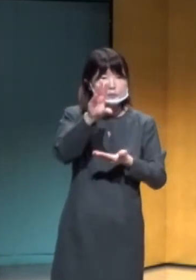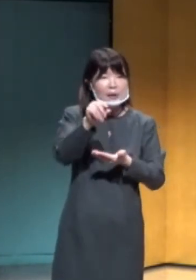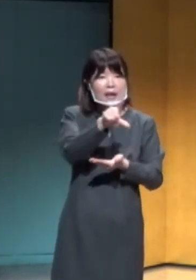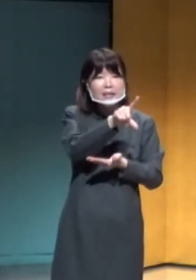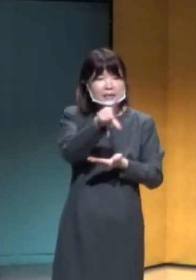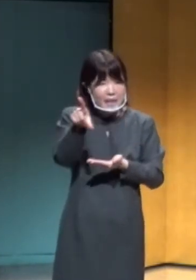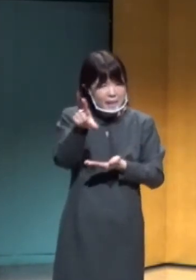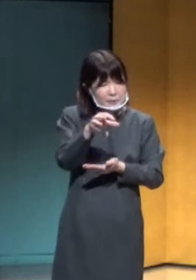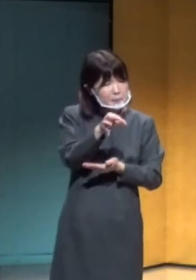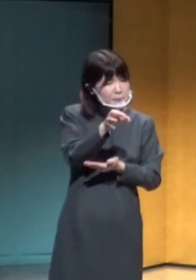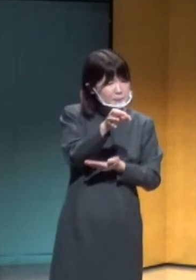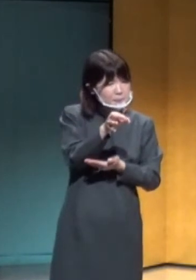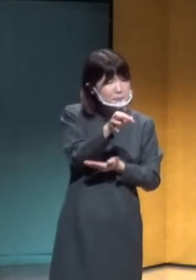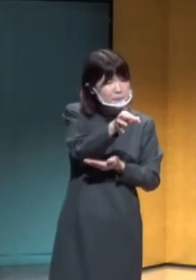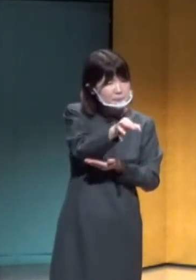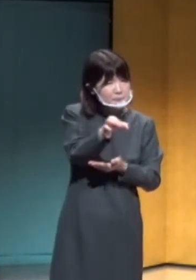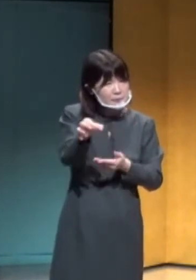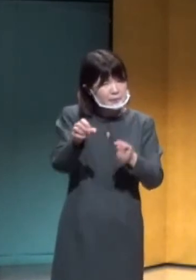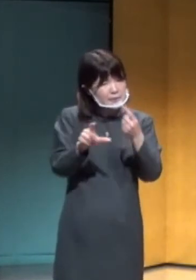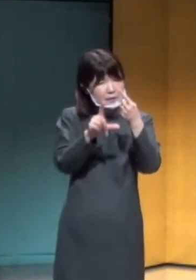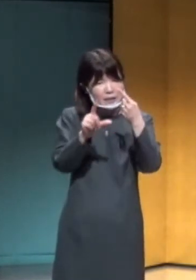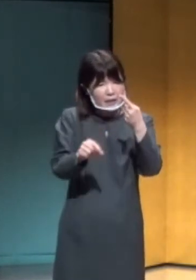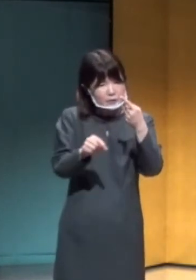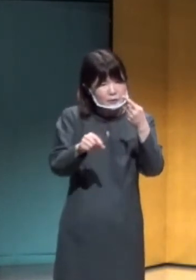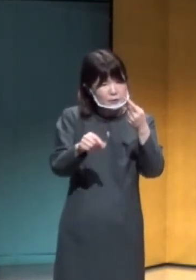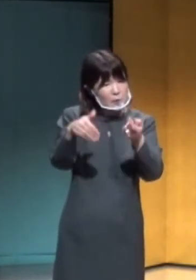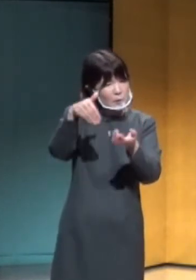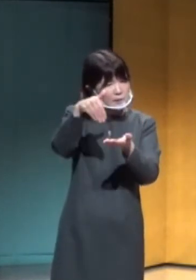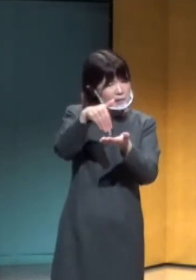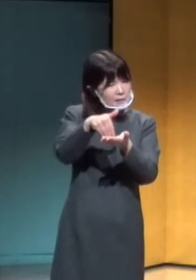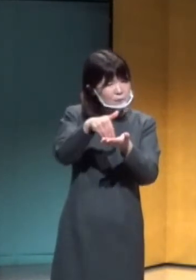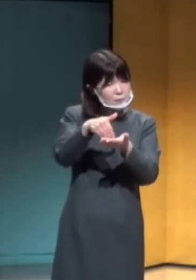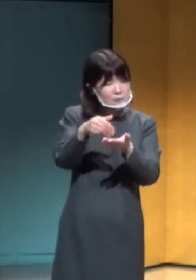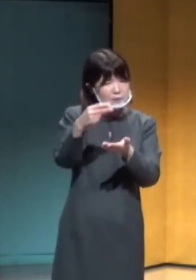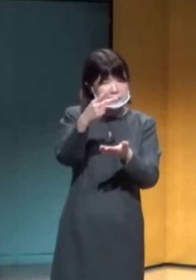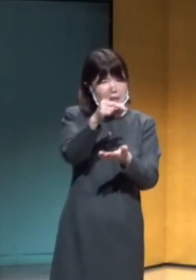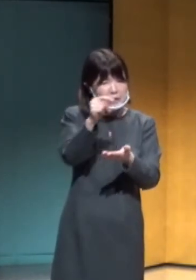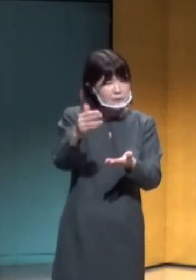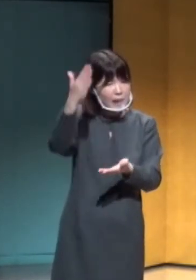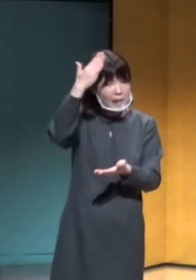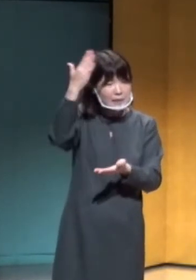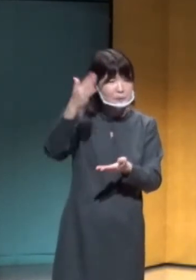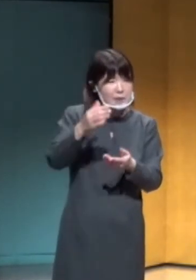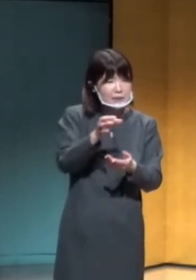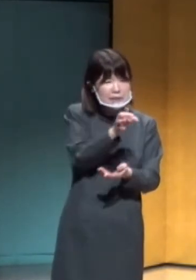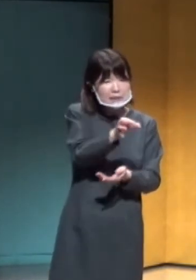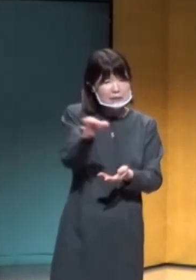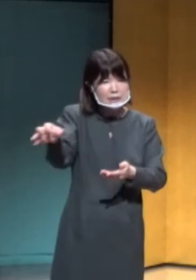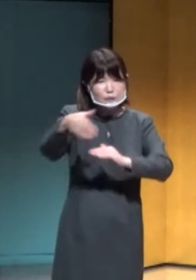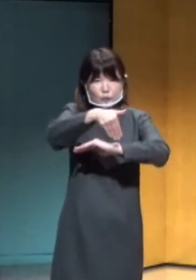の終わりないしは2月をめどにこれも給付をさせていただく準備を進めてございます。